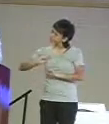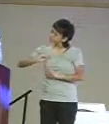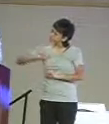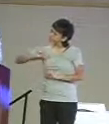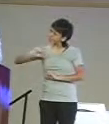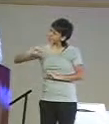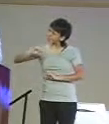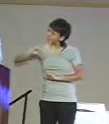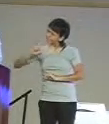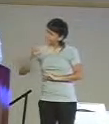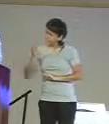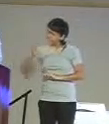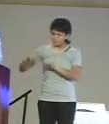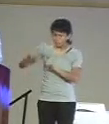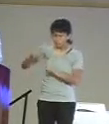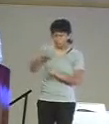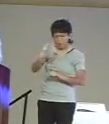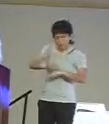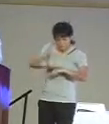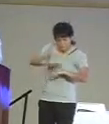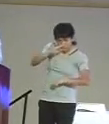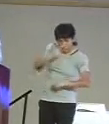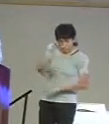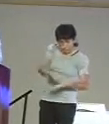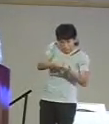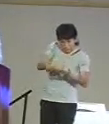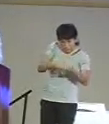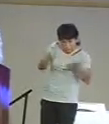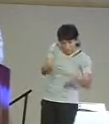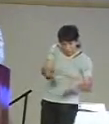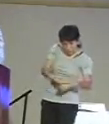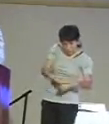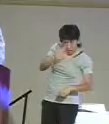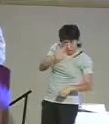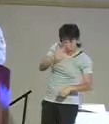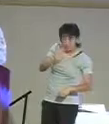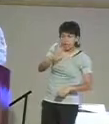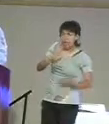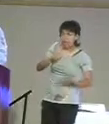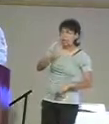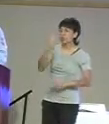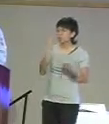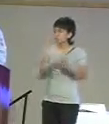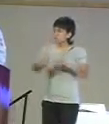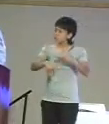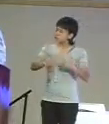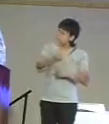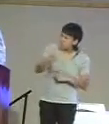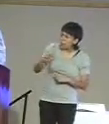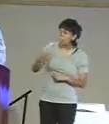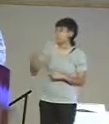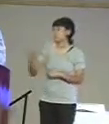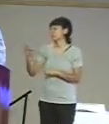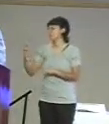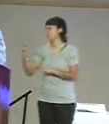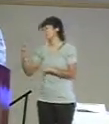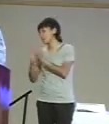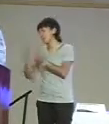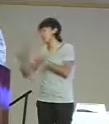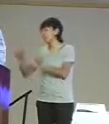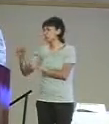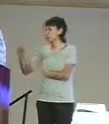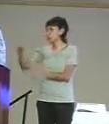conforme el peso se va incrementando también de 2.500 a 2.999 gramos,